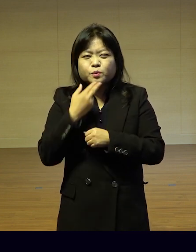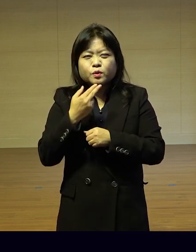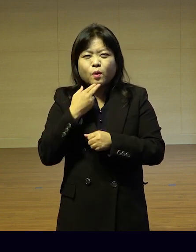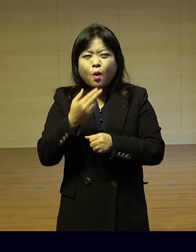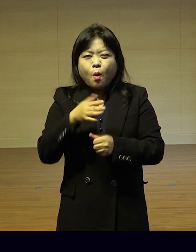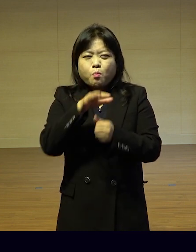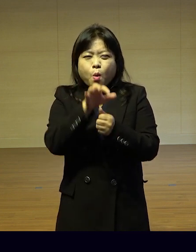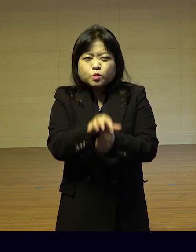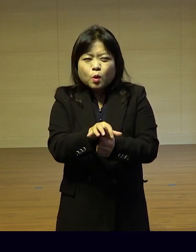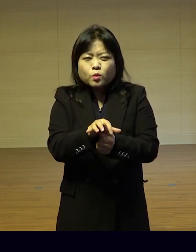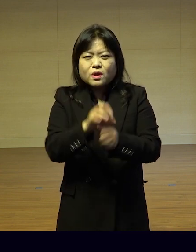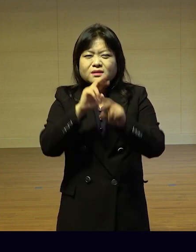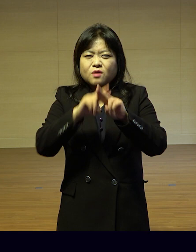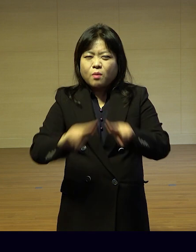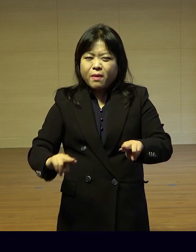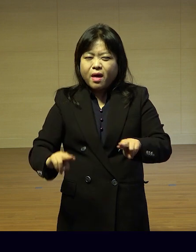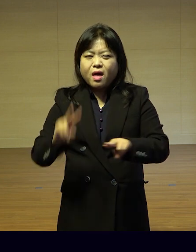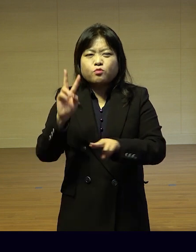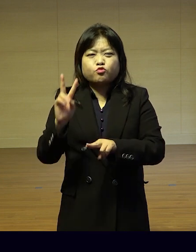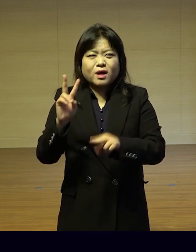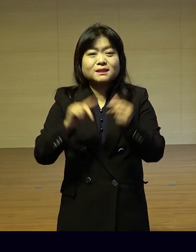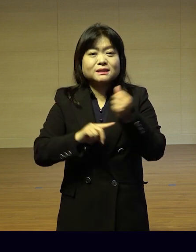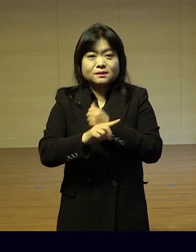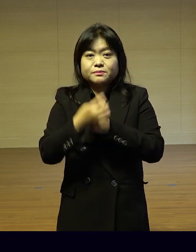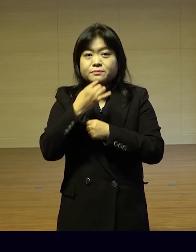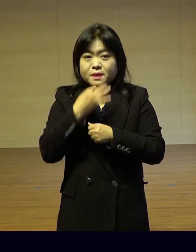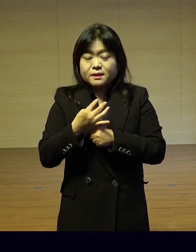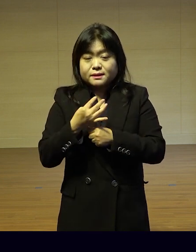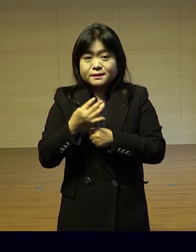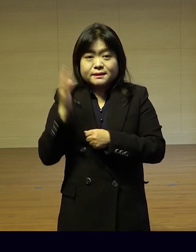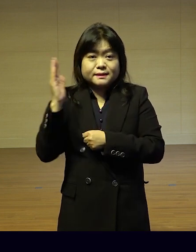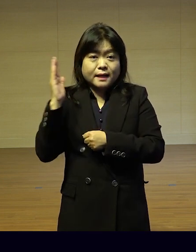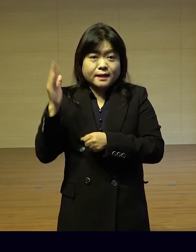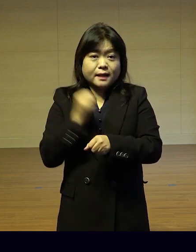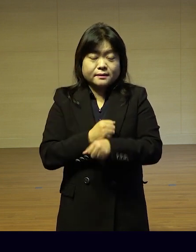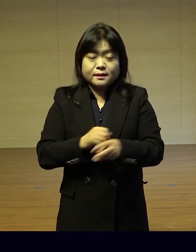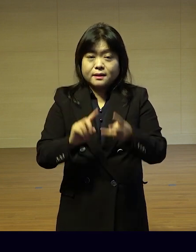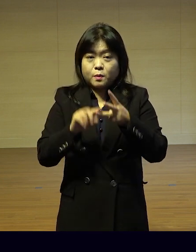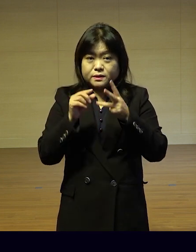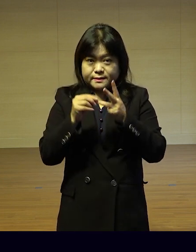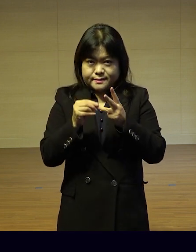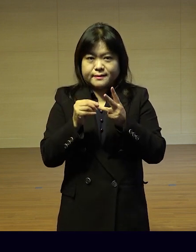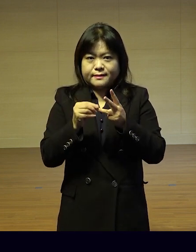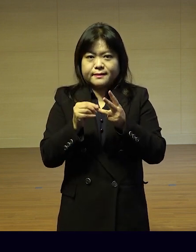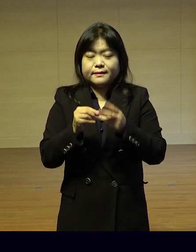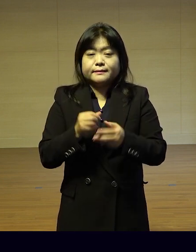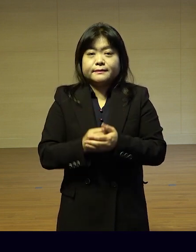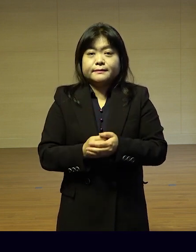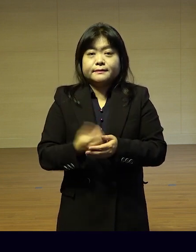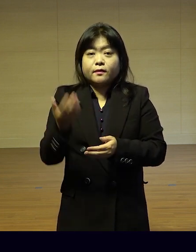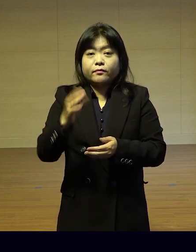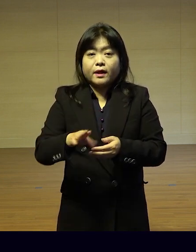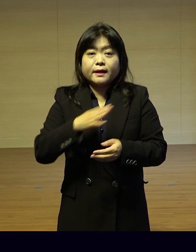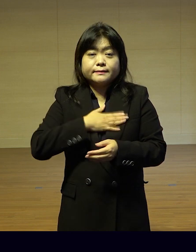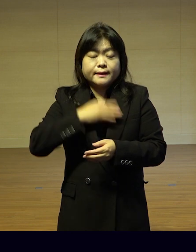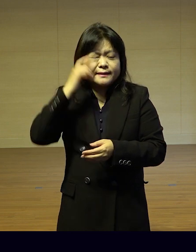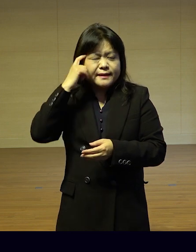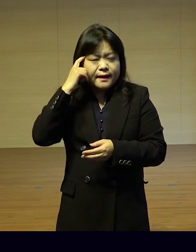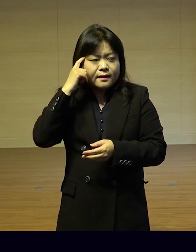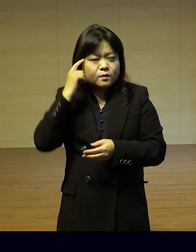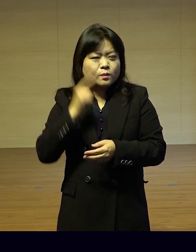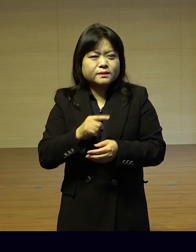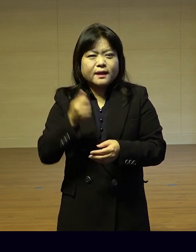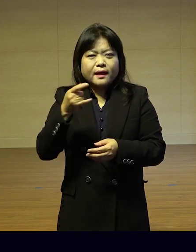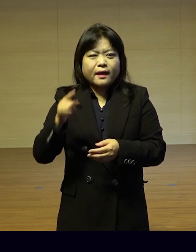보존한다하고 철폐한다 두 가지 의미만을 이야기를 하고 있습니다. 그런데 이제 제 생각으로